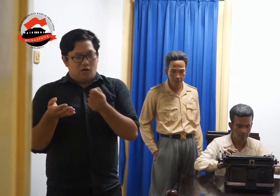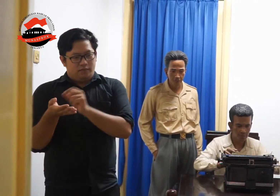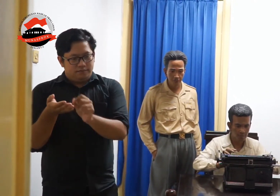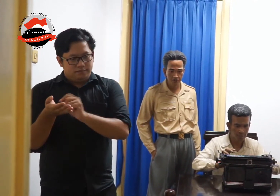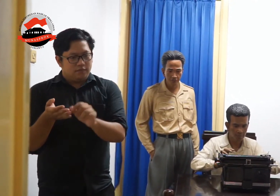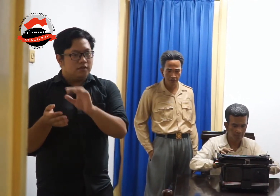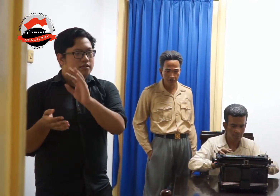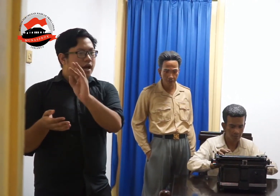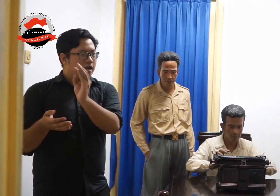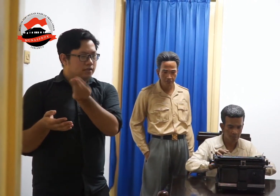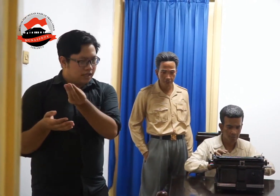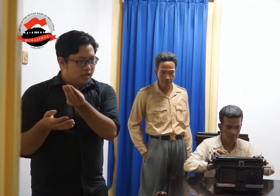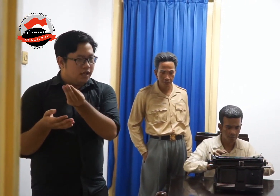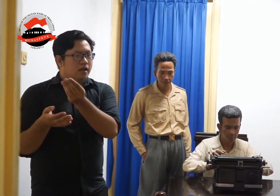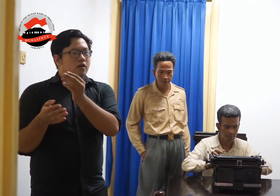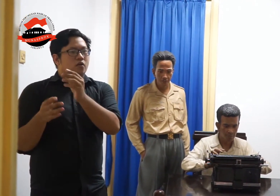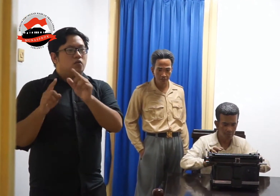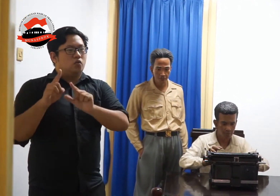Jakarta